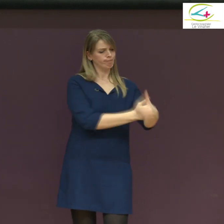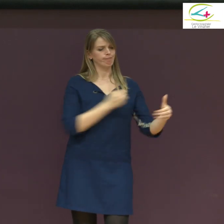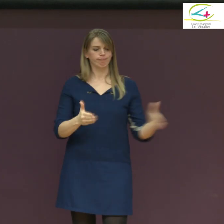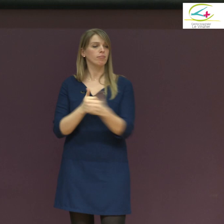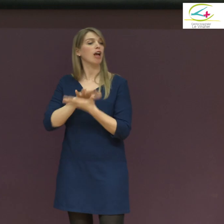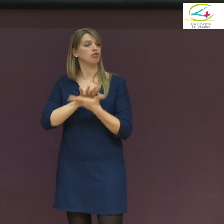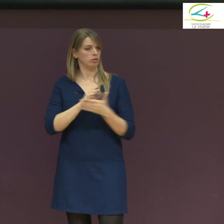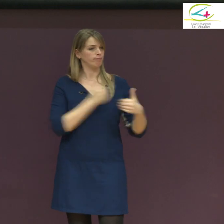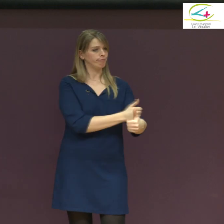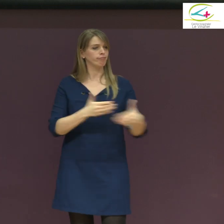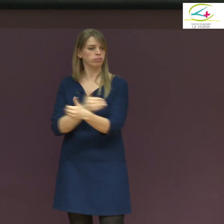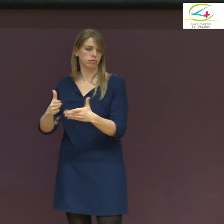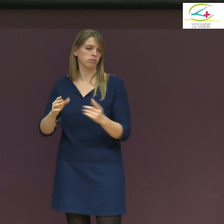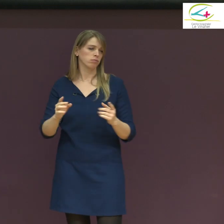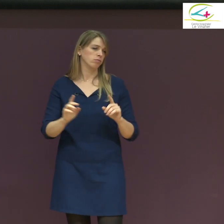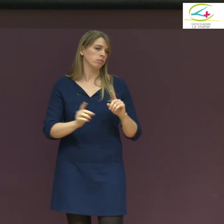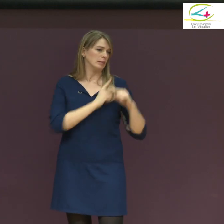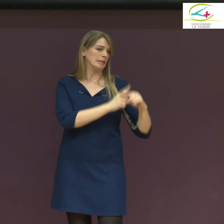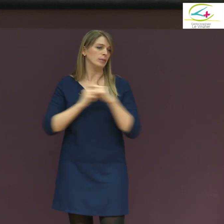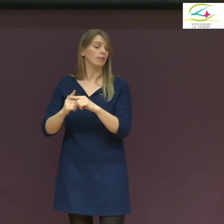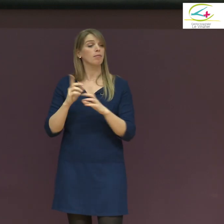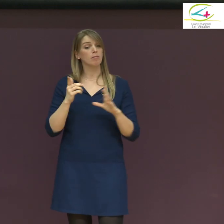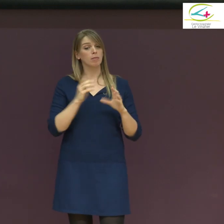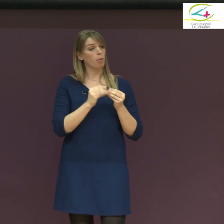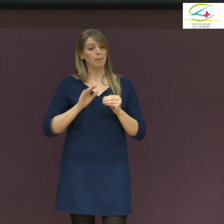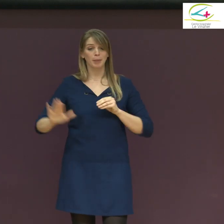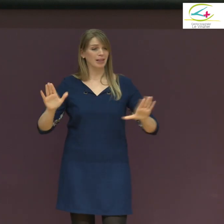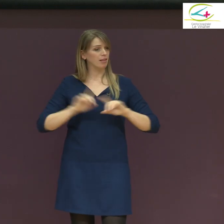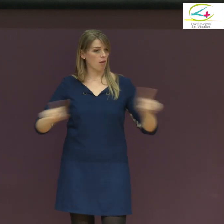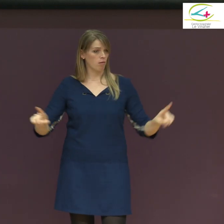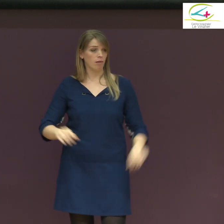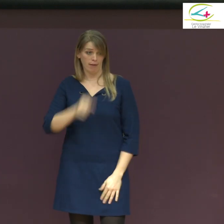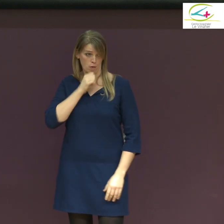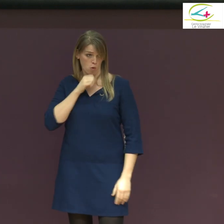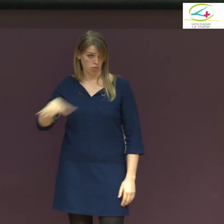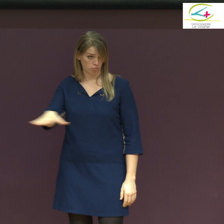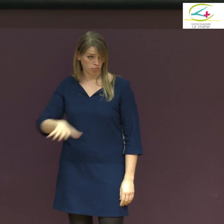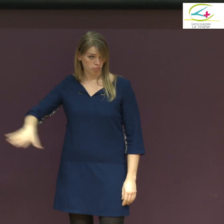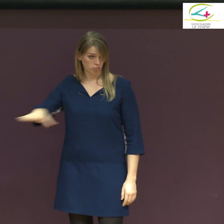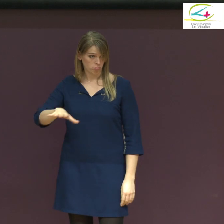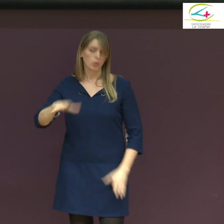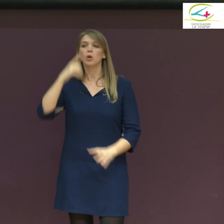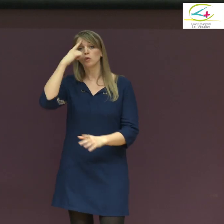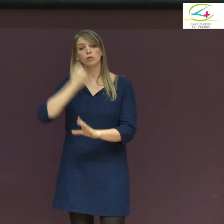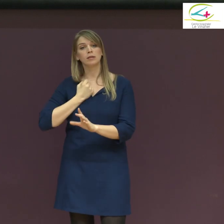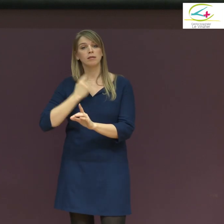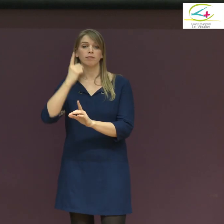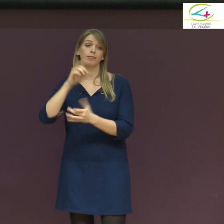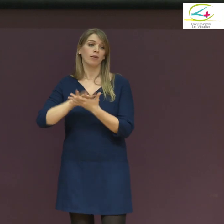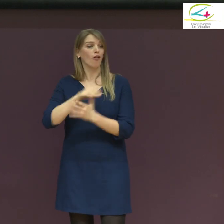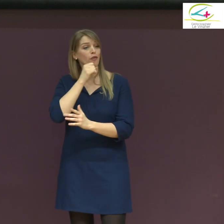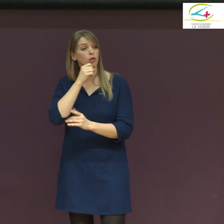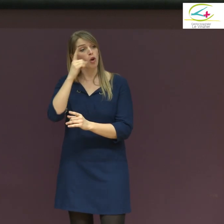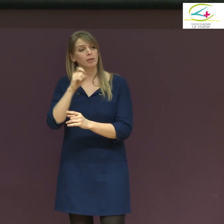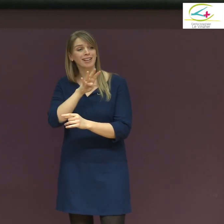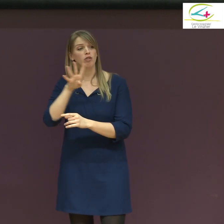particulier, mais avec des problématiques très différentes. Les vieux Et pour le suicide, on en est vu à 45 ans. Il y a 10